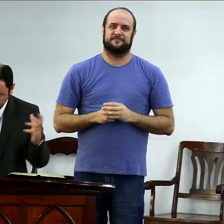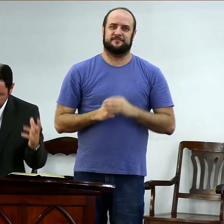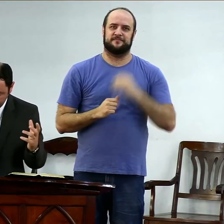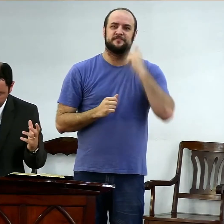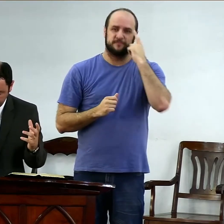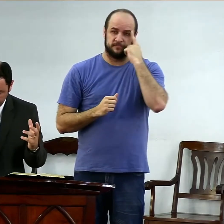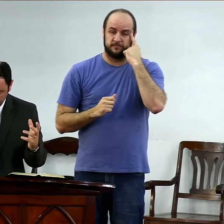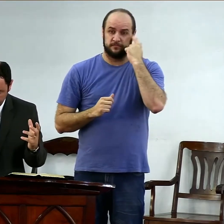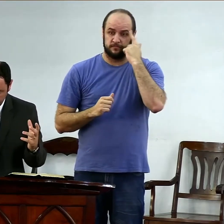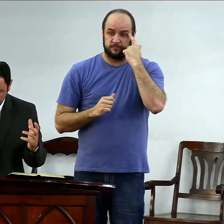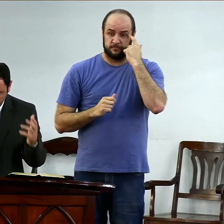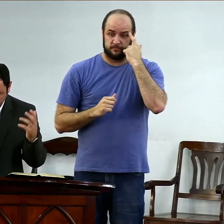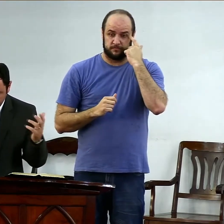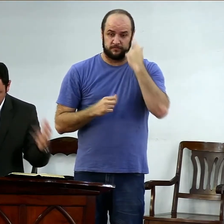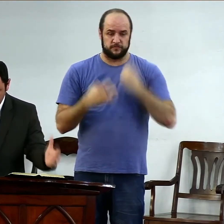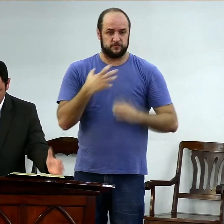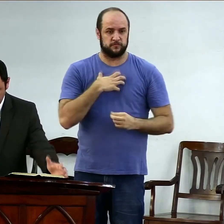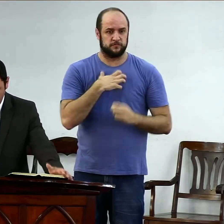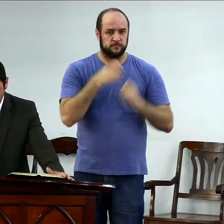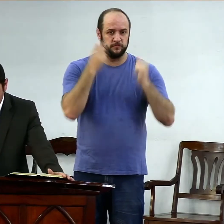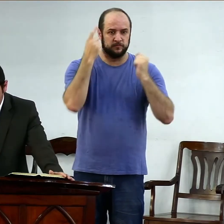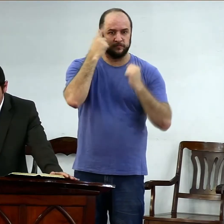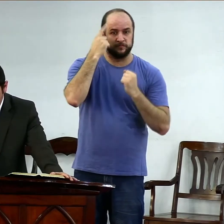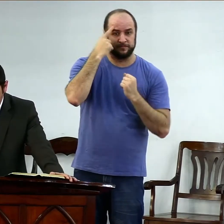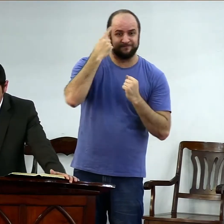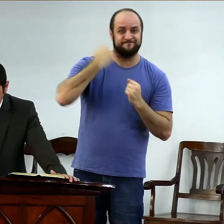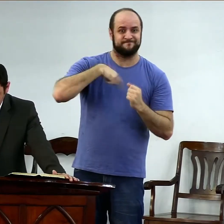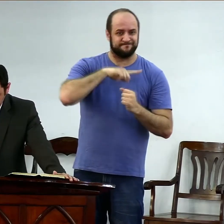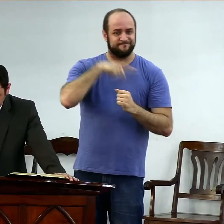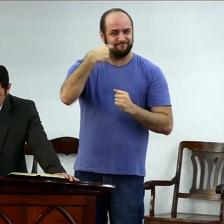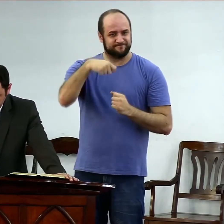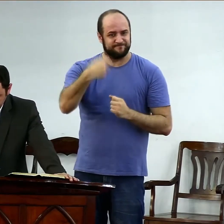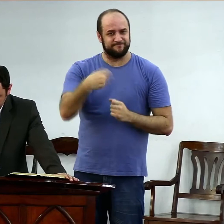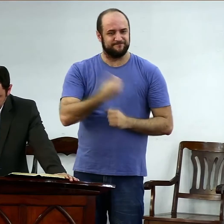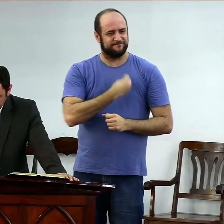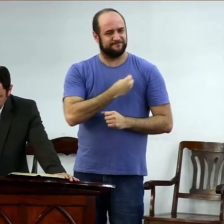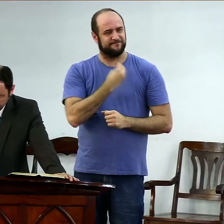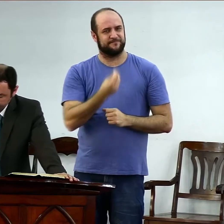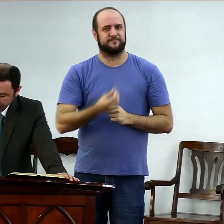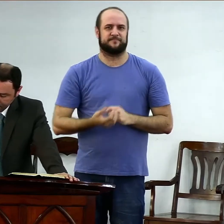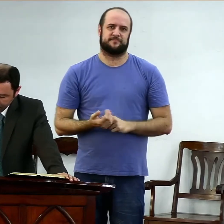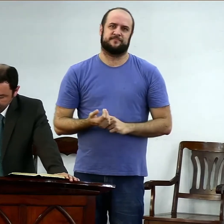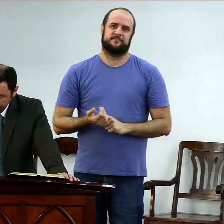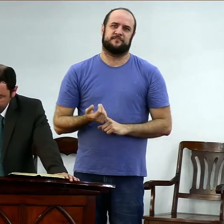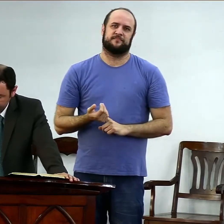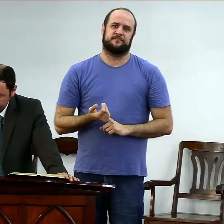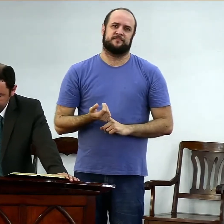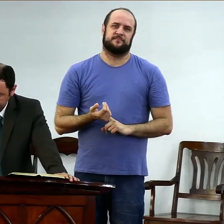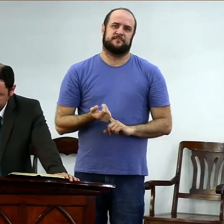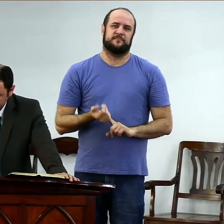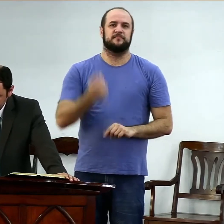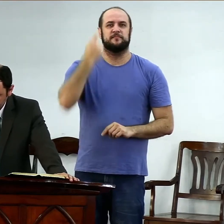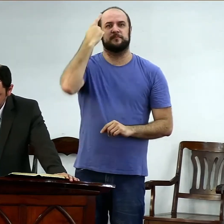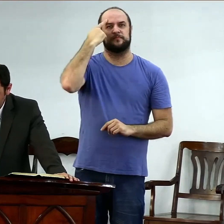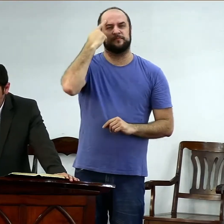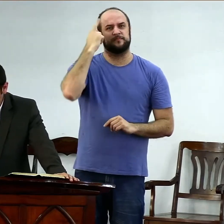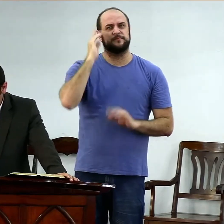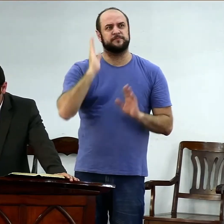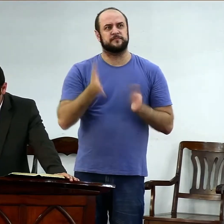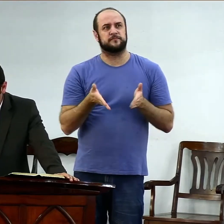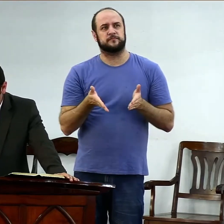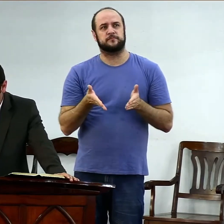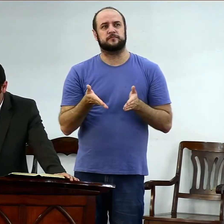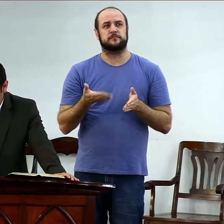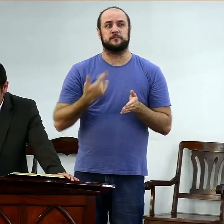Esse modo tem que ser o nosso modo de pensar. E a grande questão nesse ponto é que